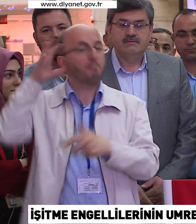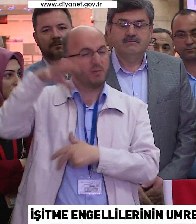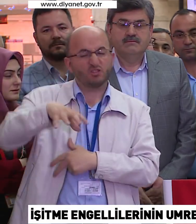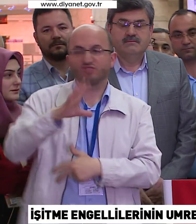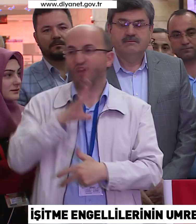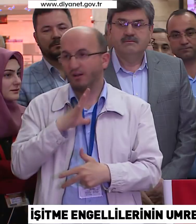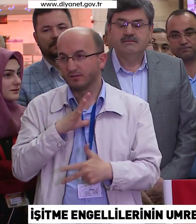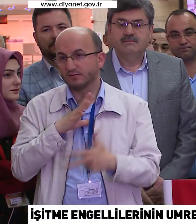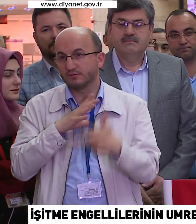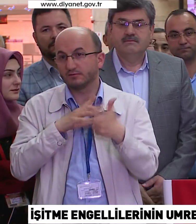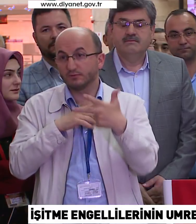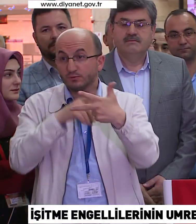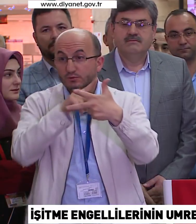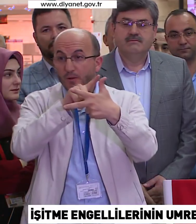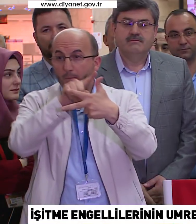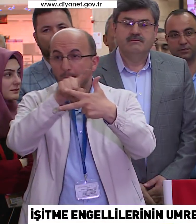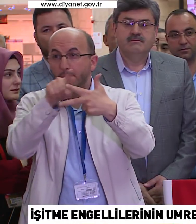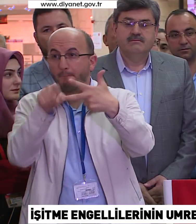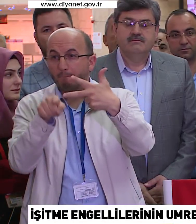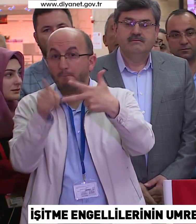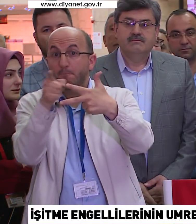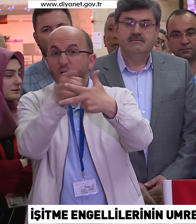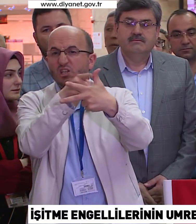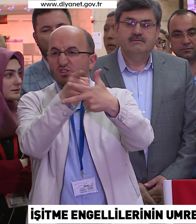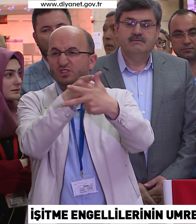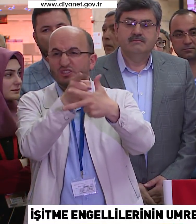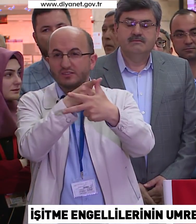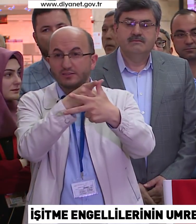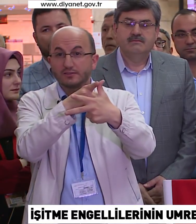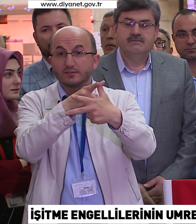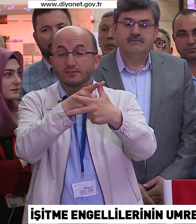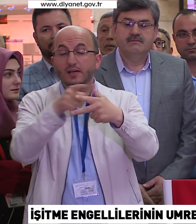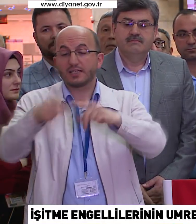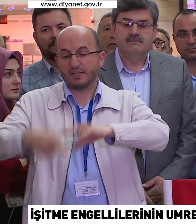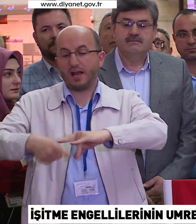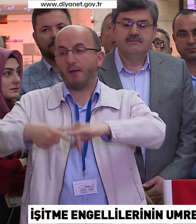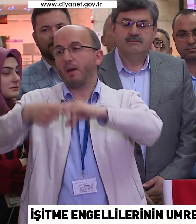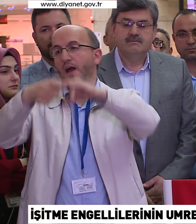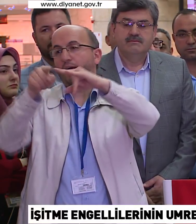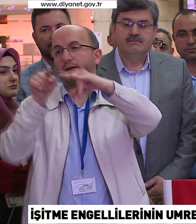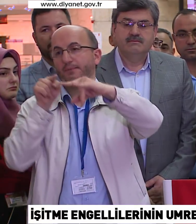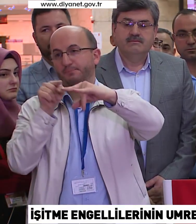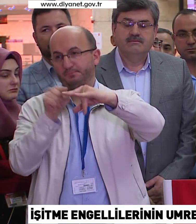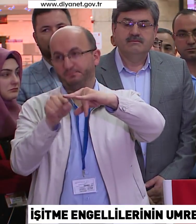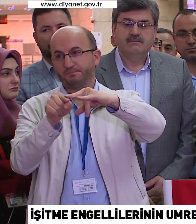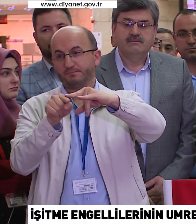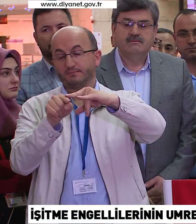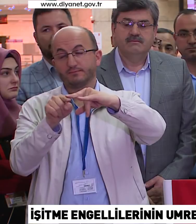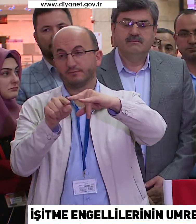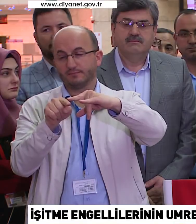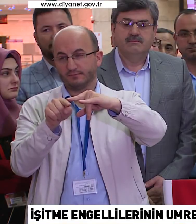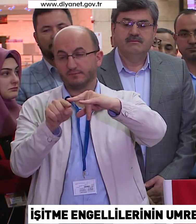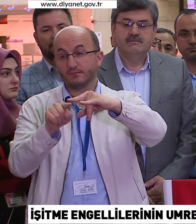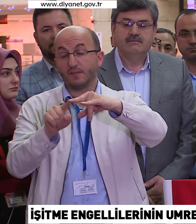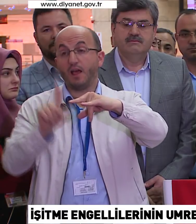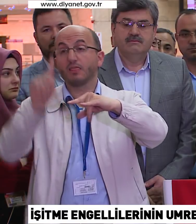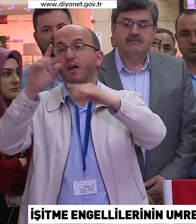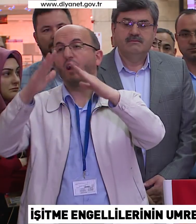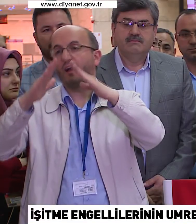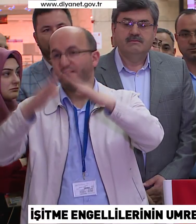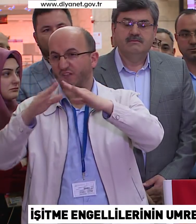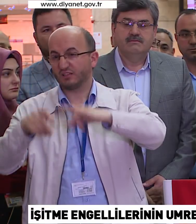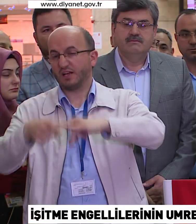mabet vardır. Bunlardan birisi Beytullah. Yani